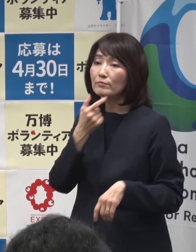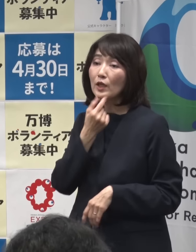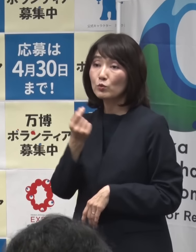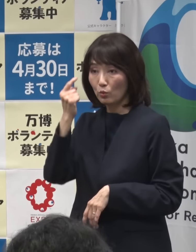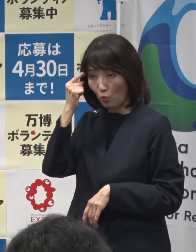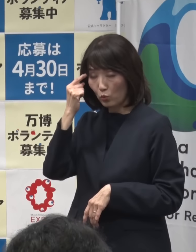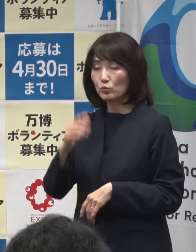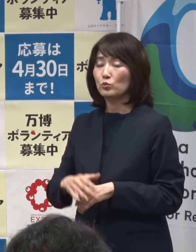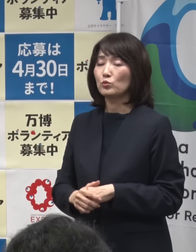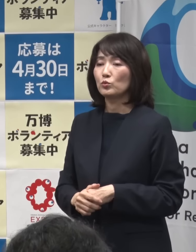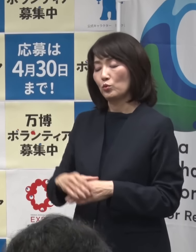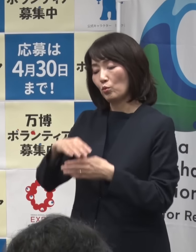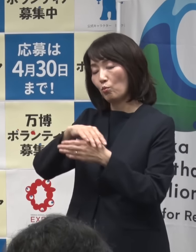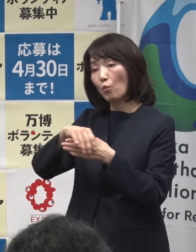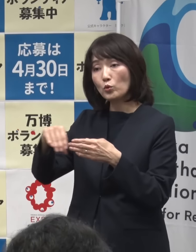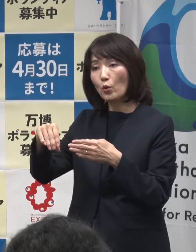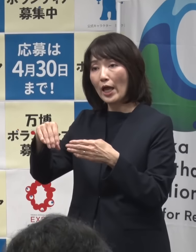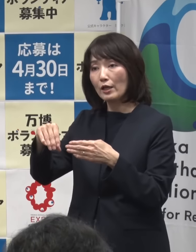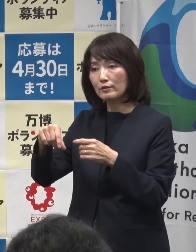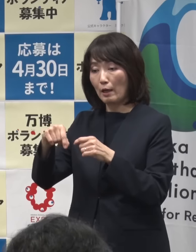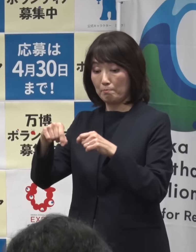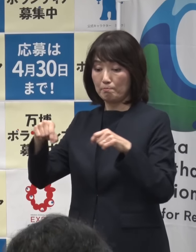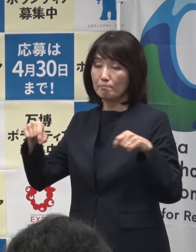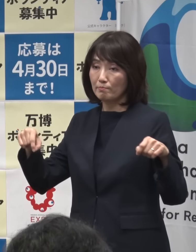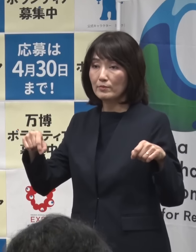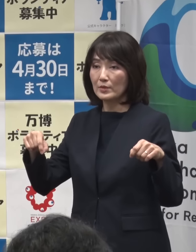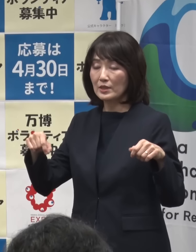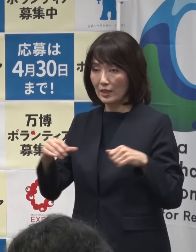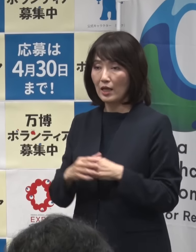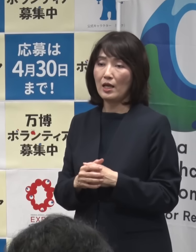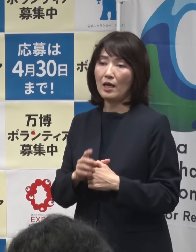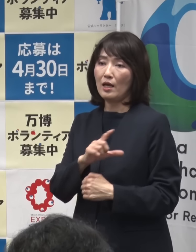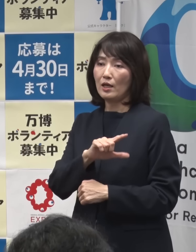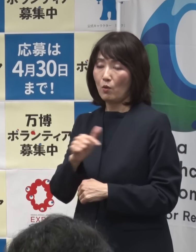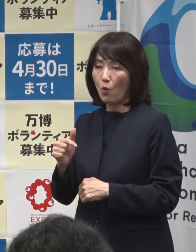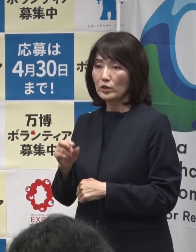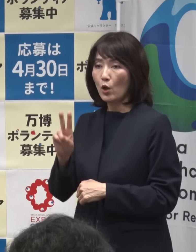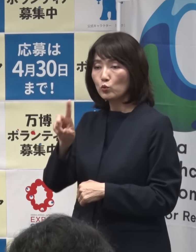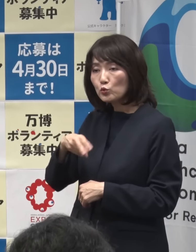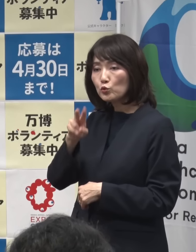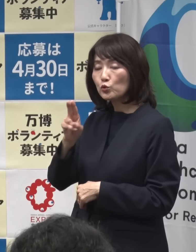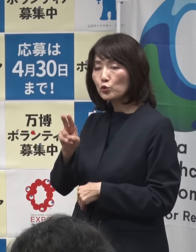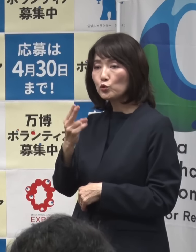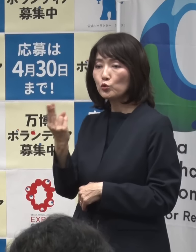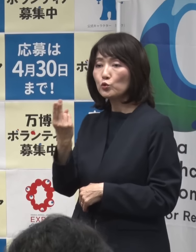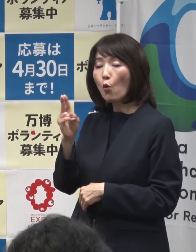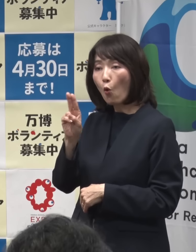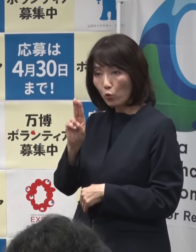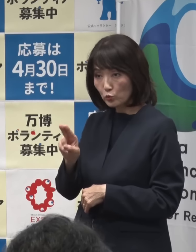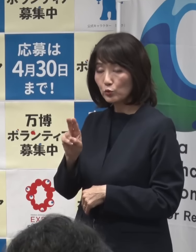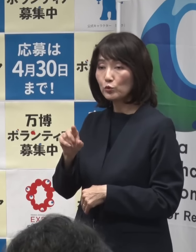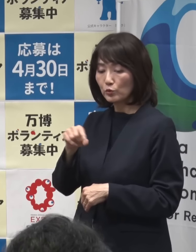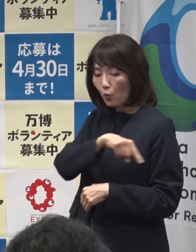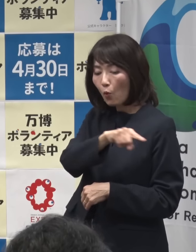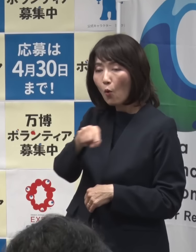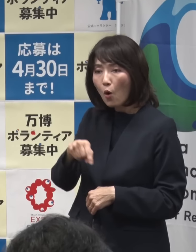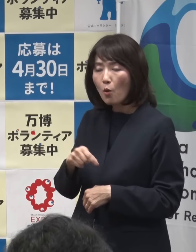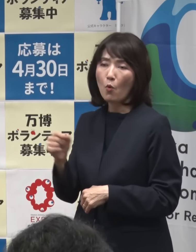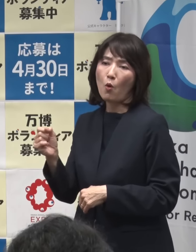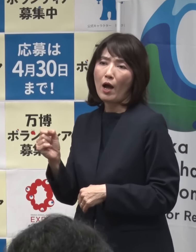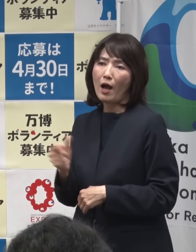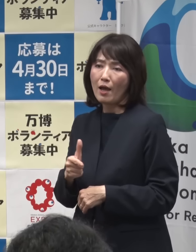し、モノレールが延伸されれば、これは大きな門真から瓜生にかけての街づくりもつながってきますから、大阪府知事としては早くやりたい